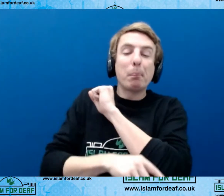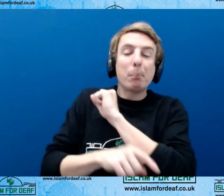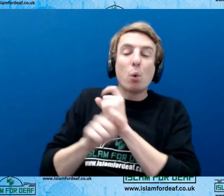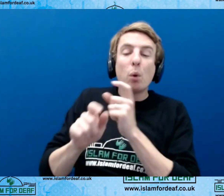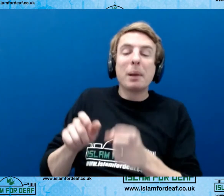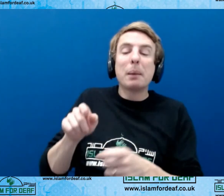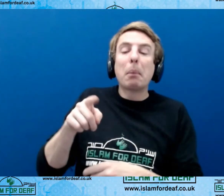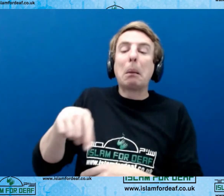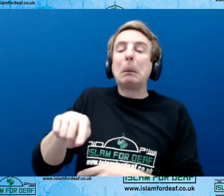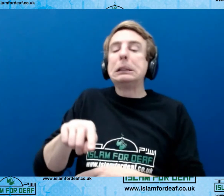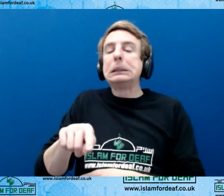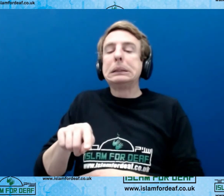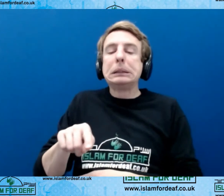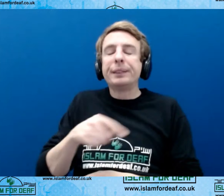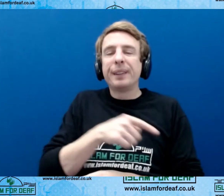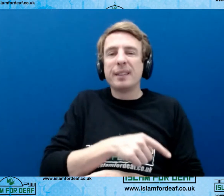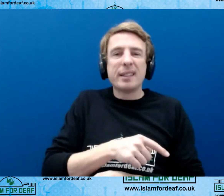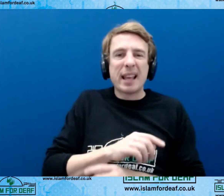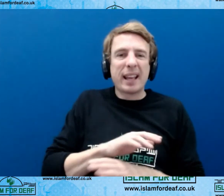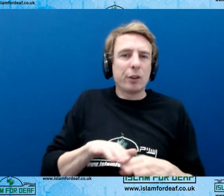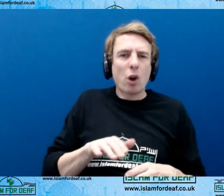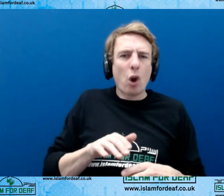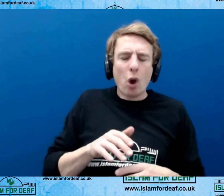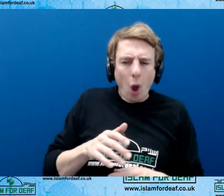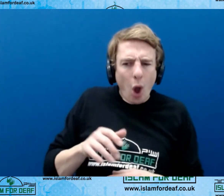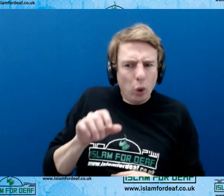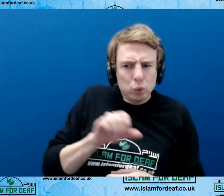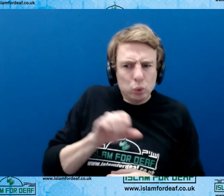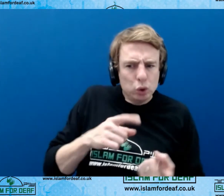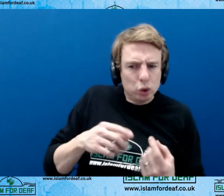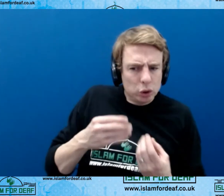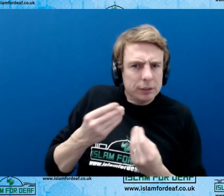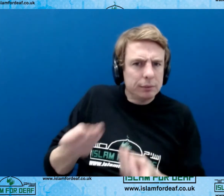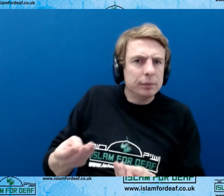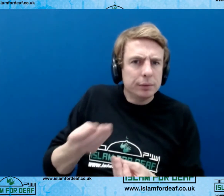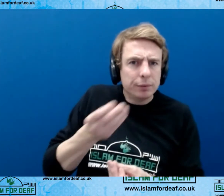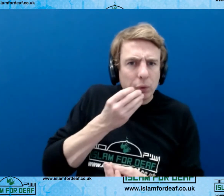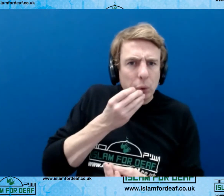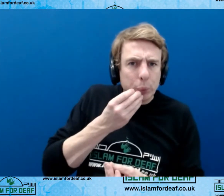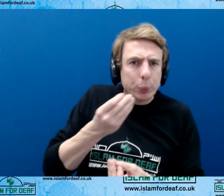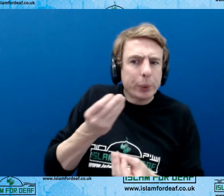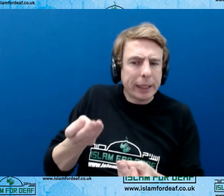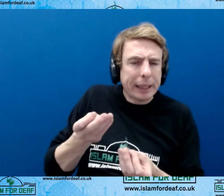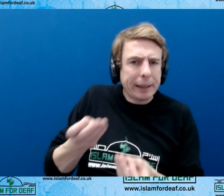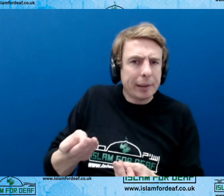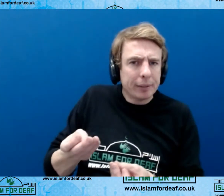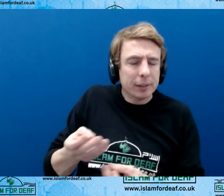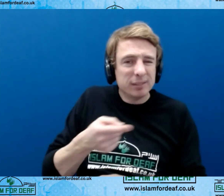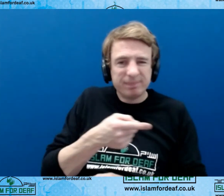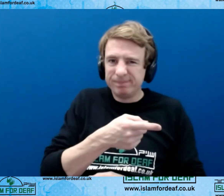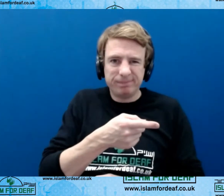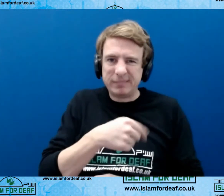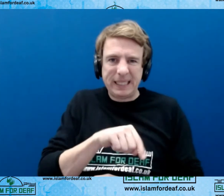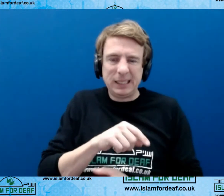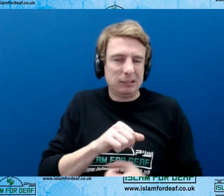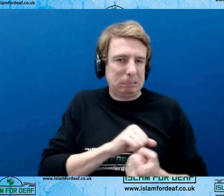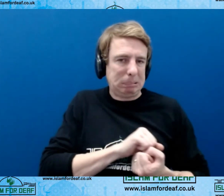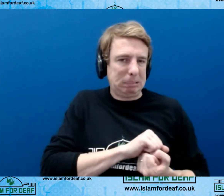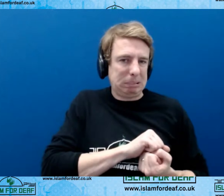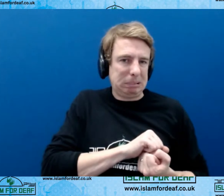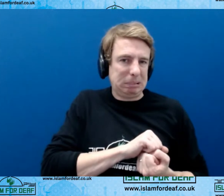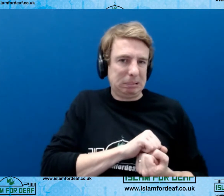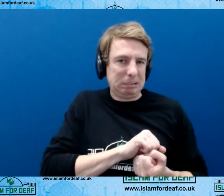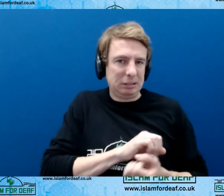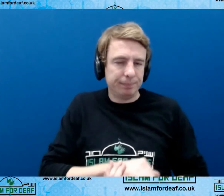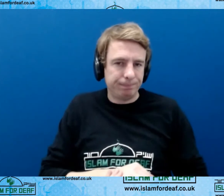فويل للمصلين. And then Allah the Most High, He says, giving a promise